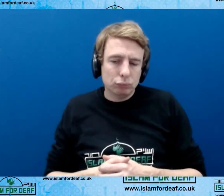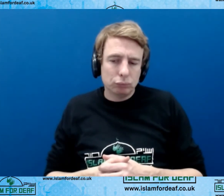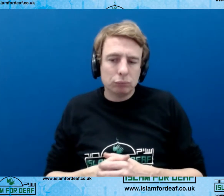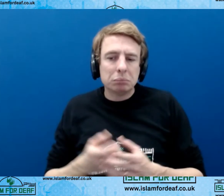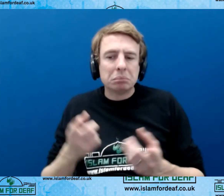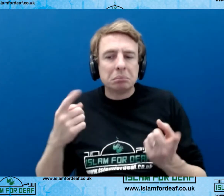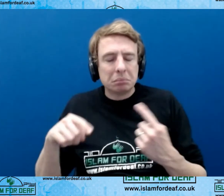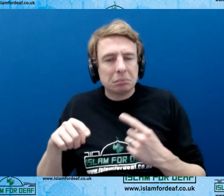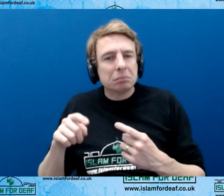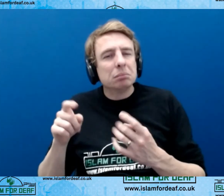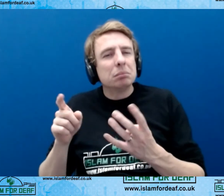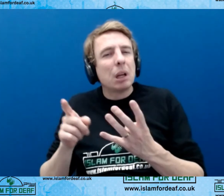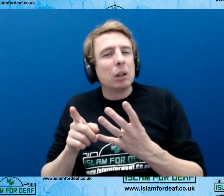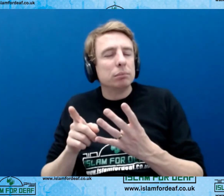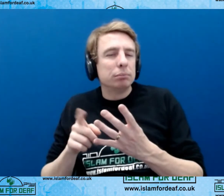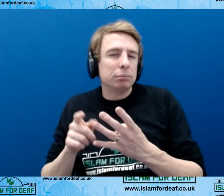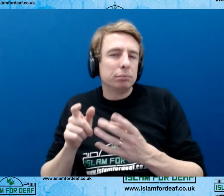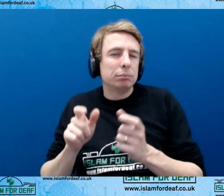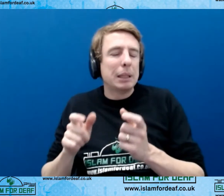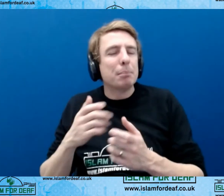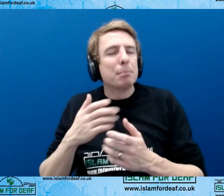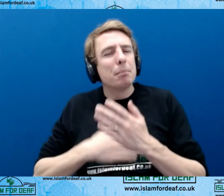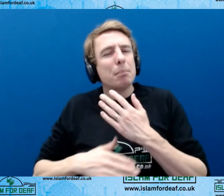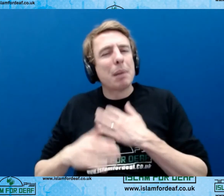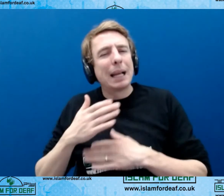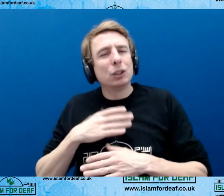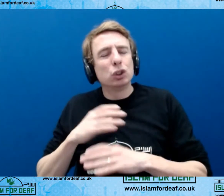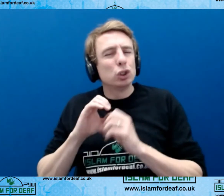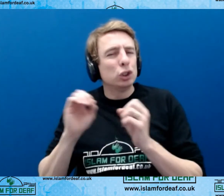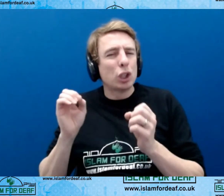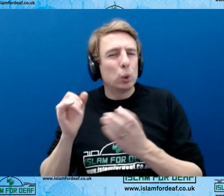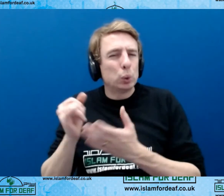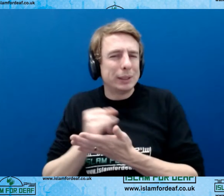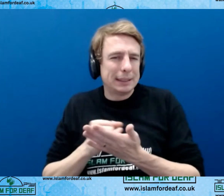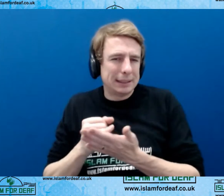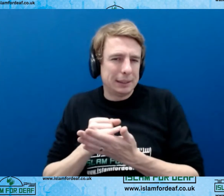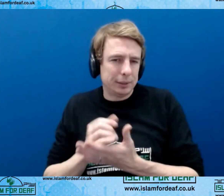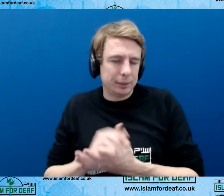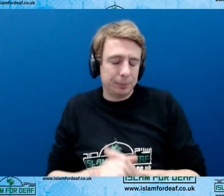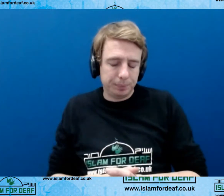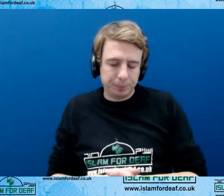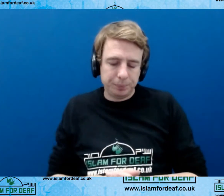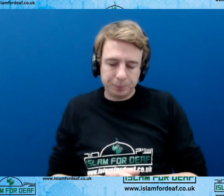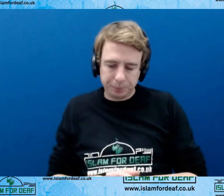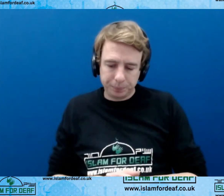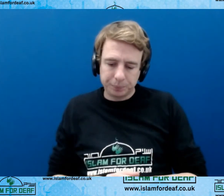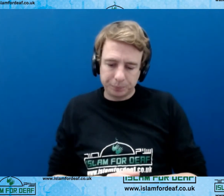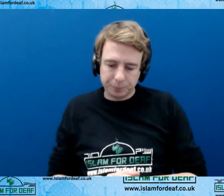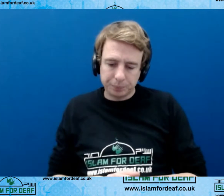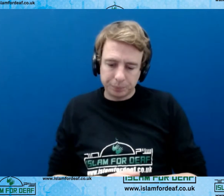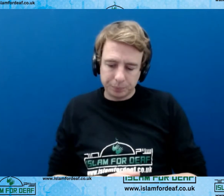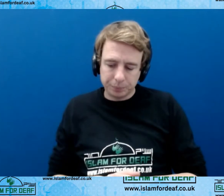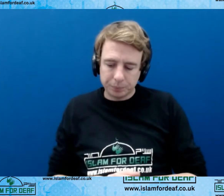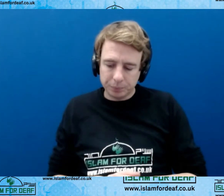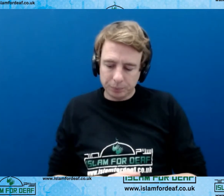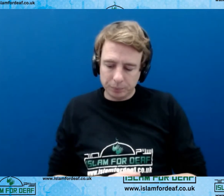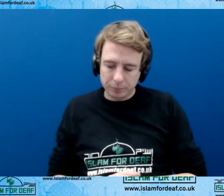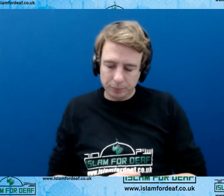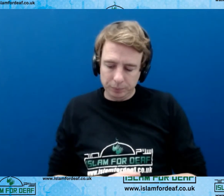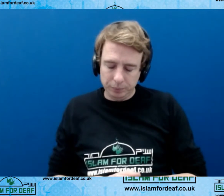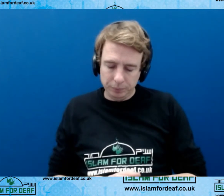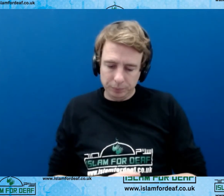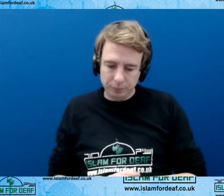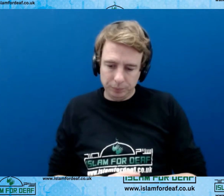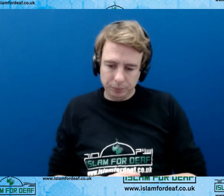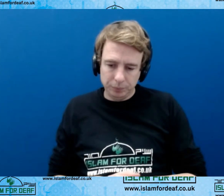sin. والصبر كذلك على أقدار الله المؤلمة. إن مات له عزيز فلا يتسخط